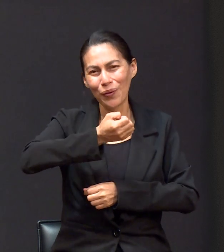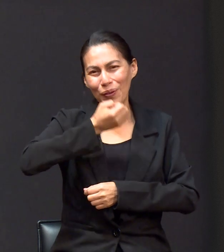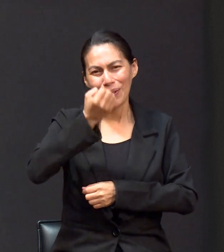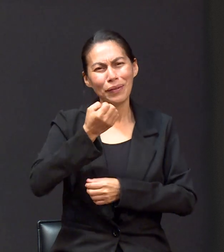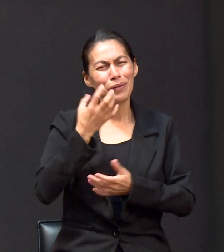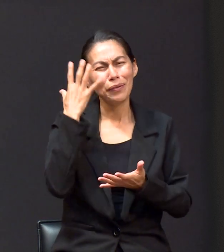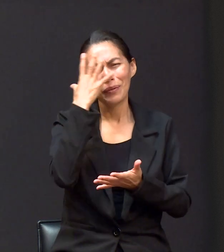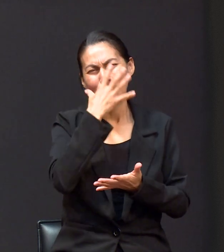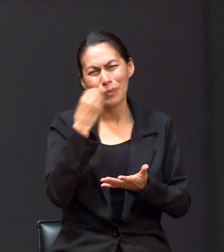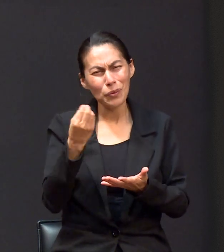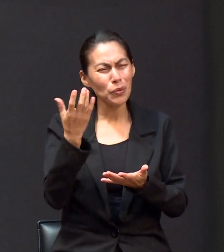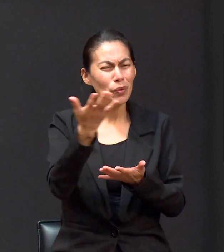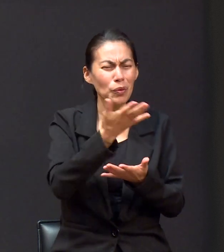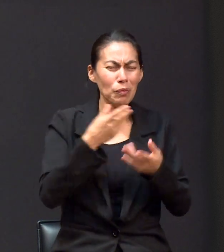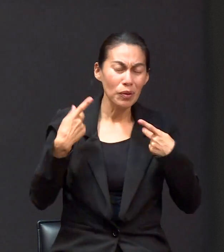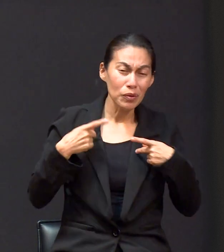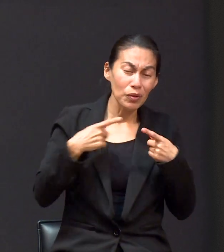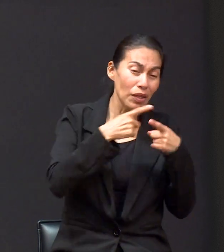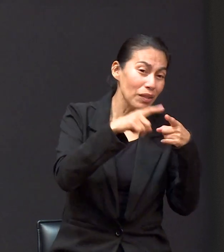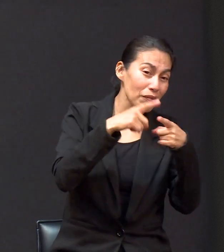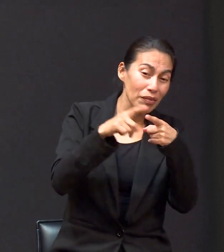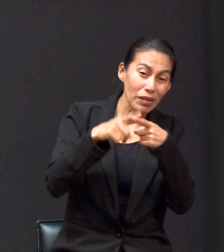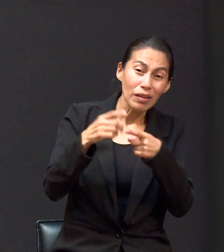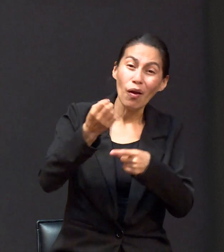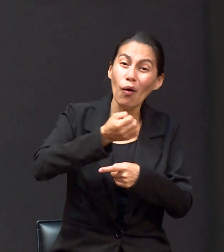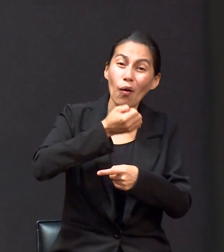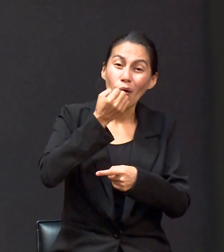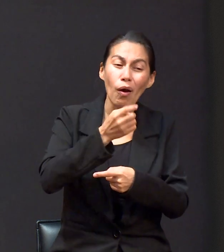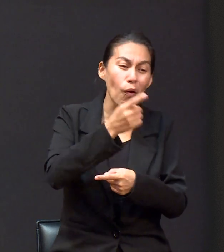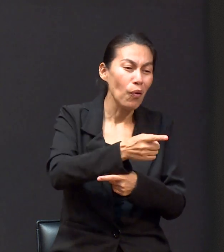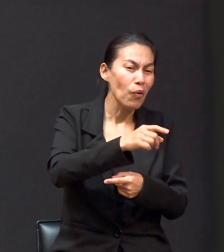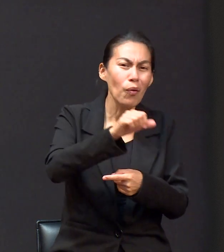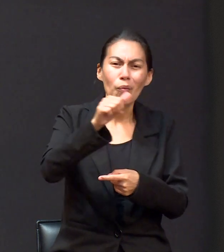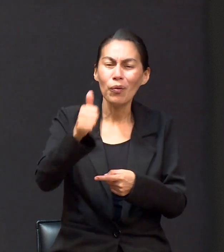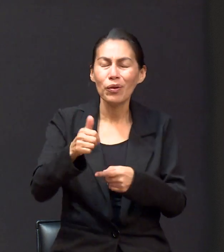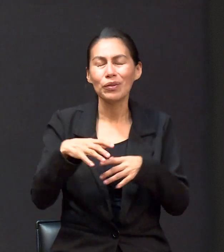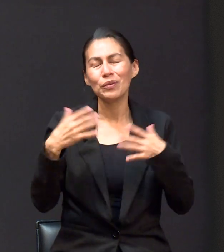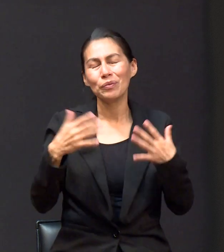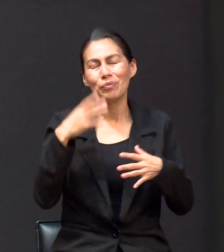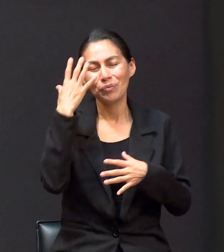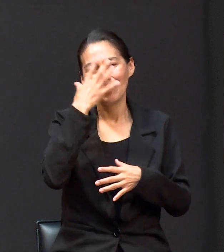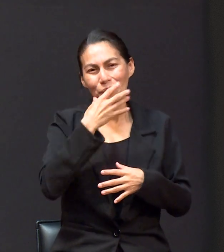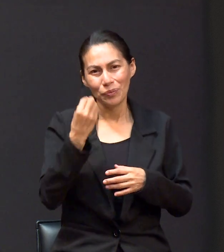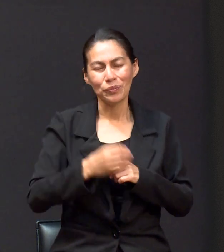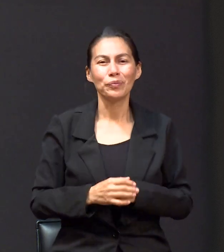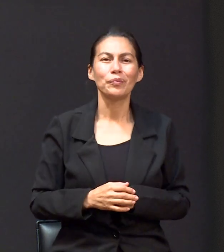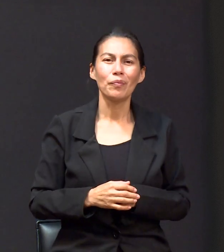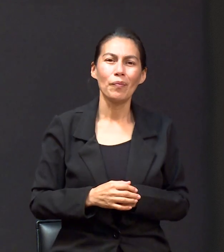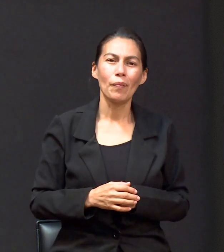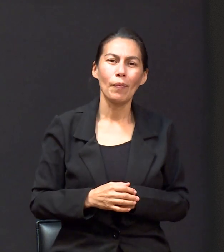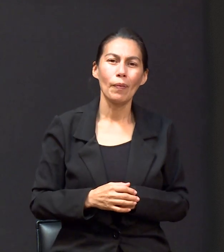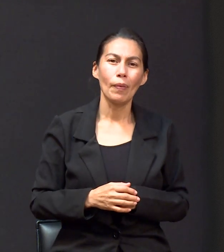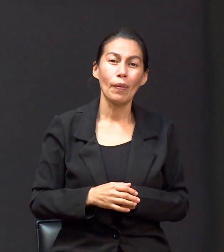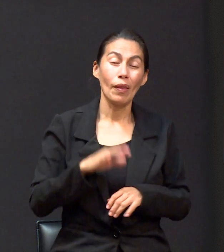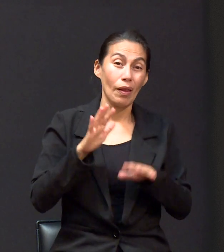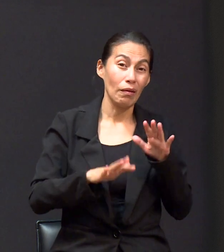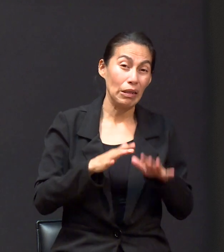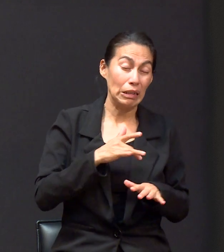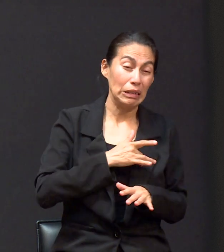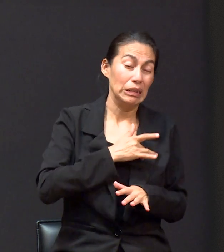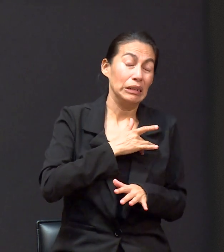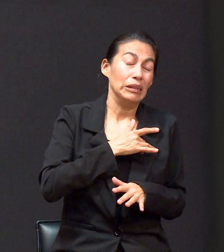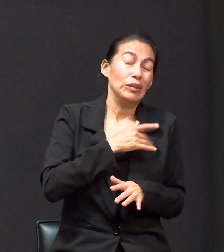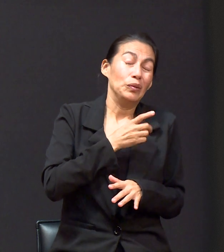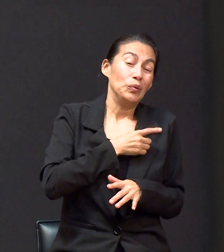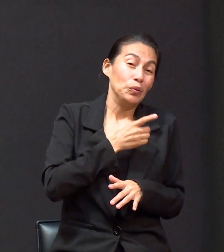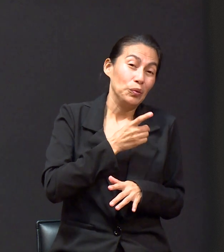a esta enorme comunidad de personas que oran los unos por los otros. Realmente uno no